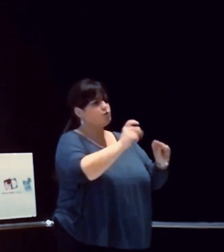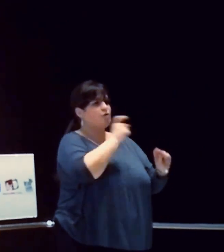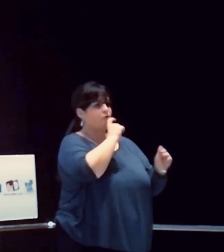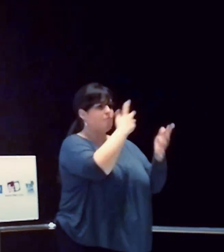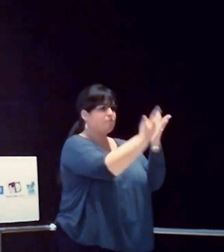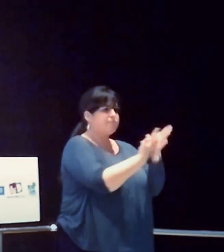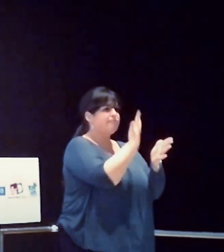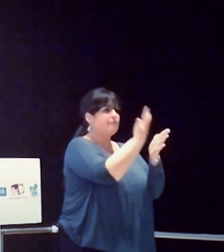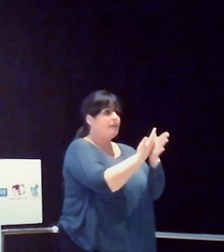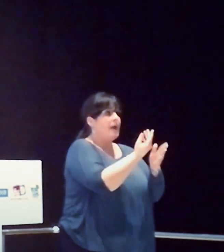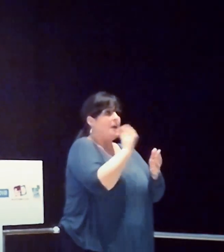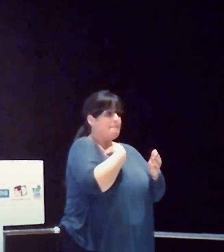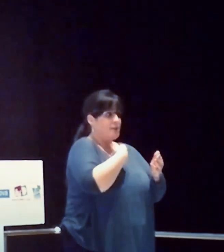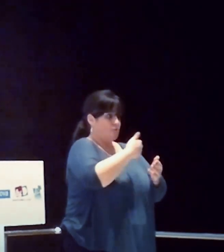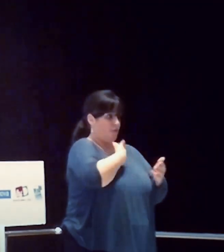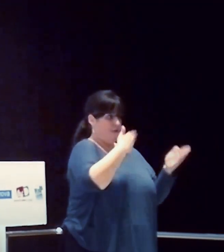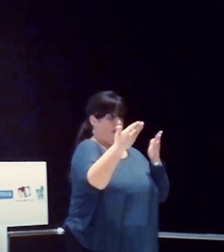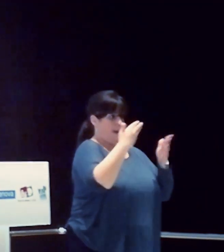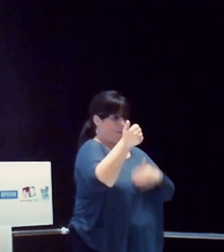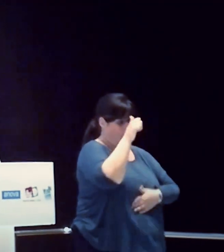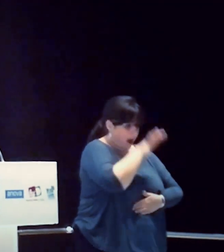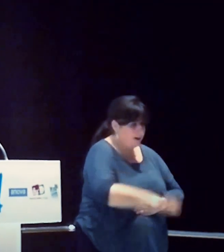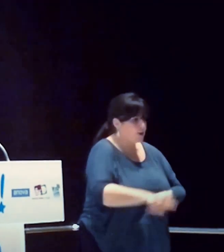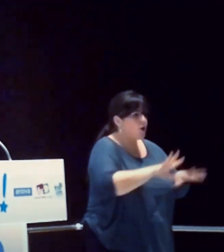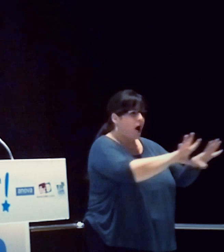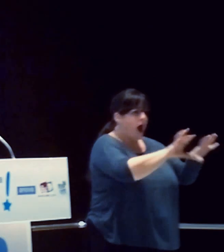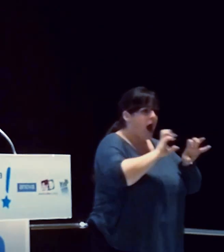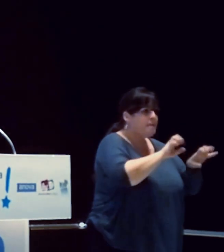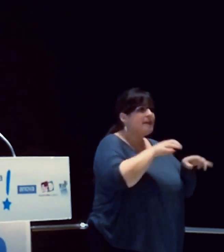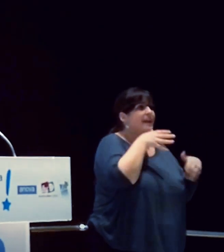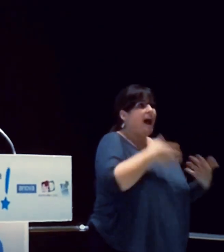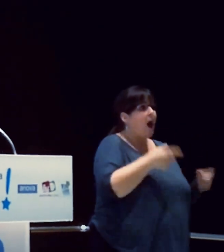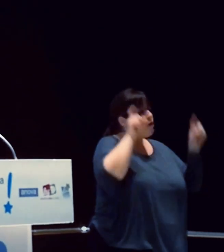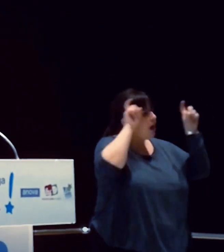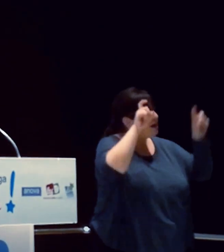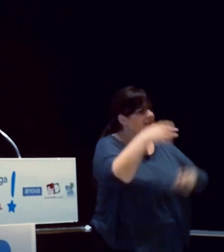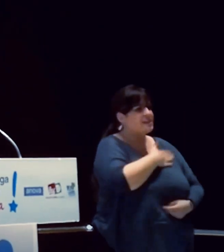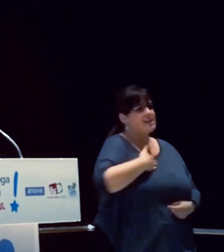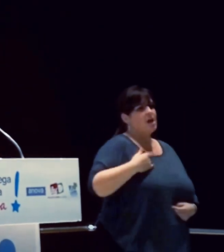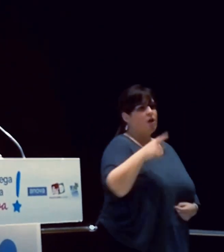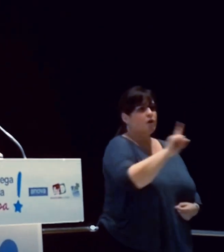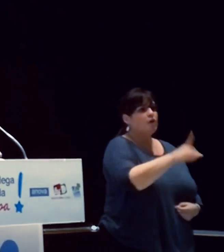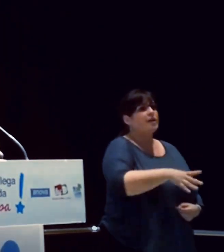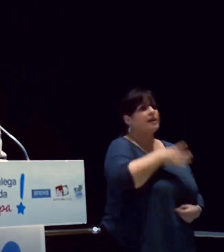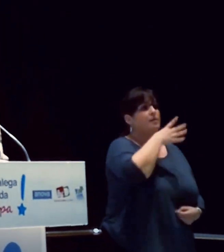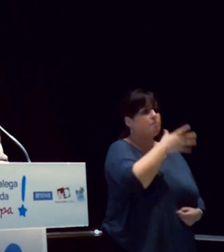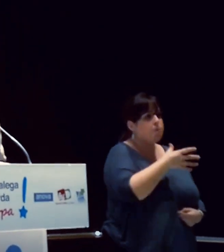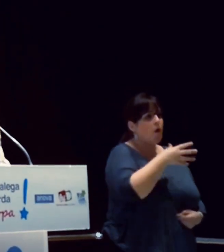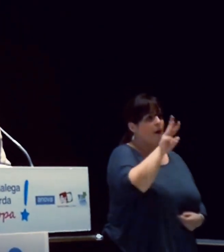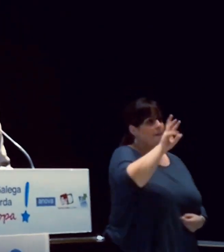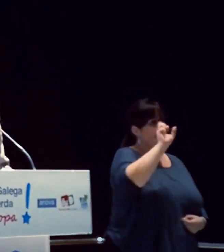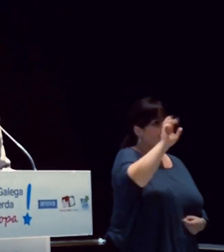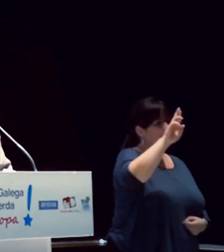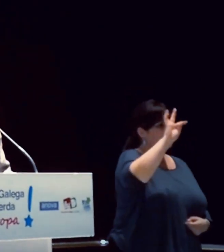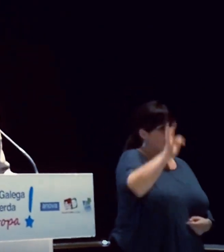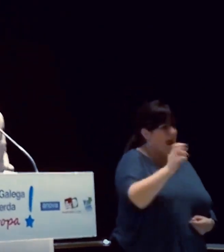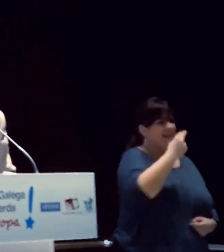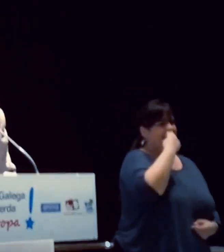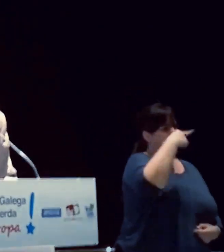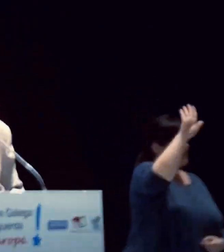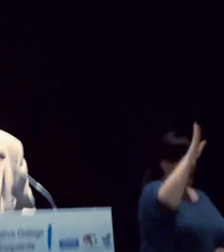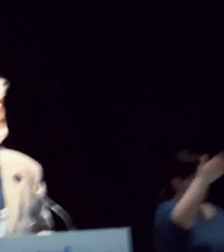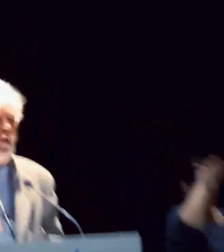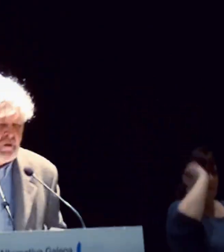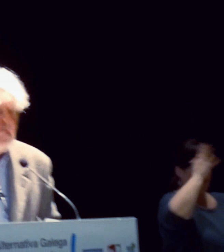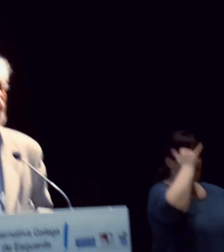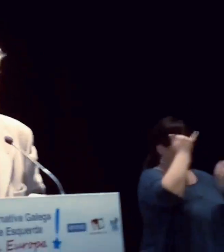Eso aprendí yo de Demo. Oxe, sei que non se quede señar, porque perte un nazi necio que quere acabar con memoria histórica de